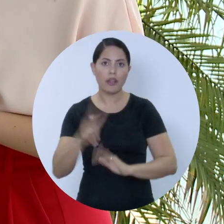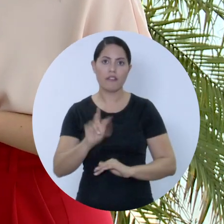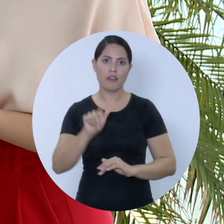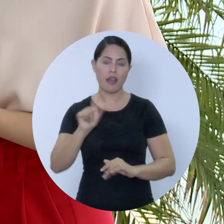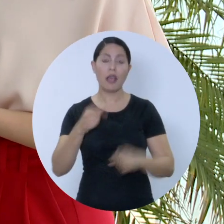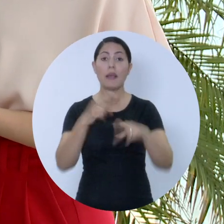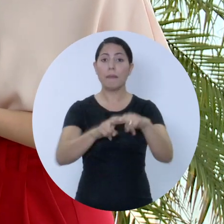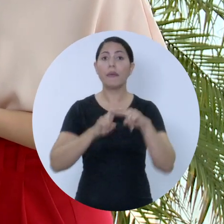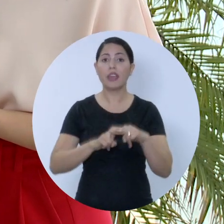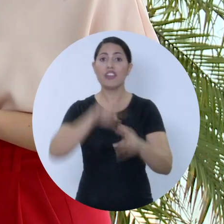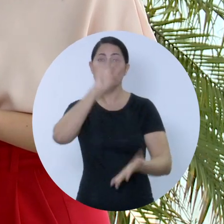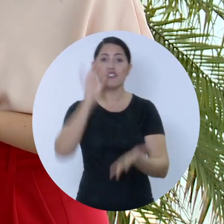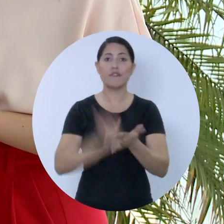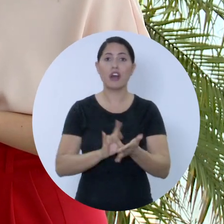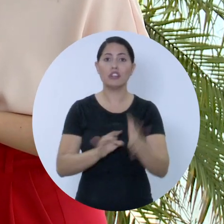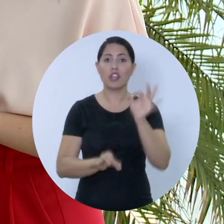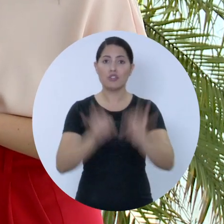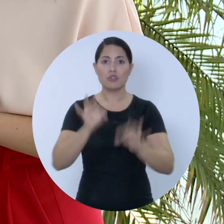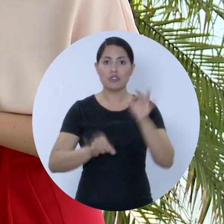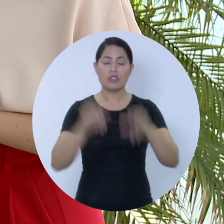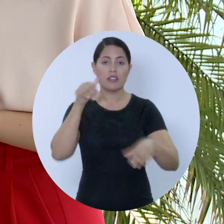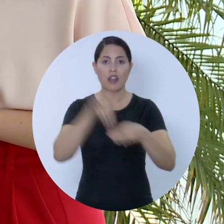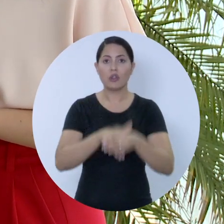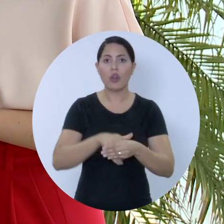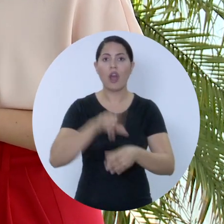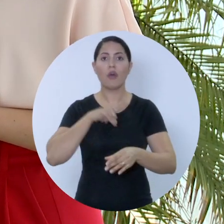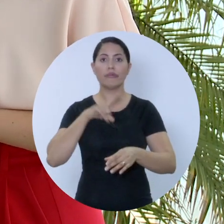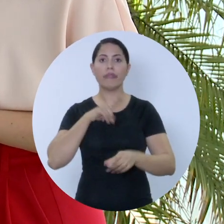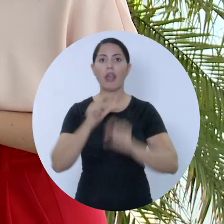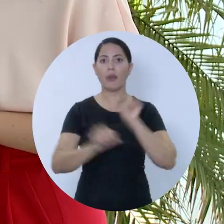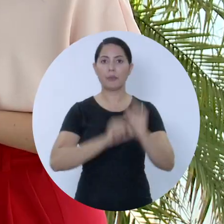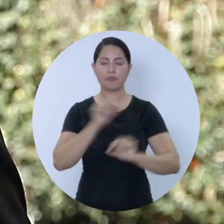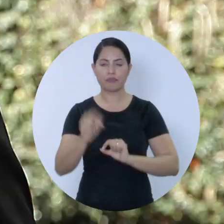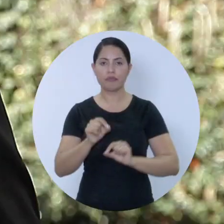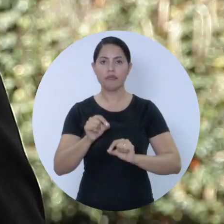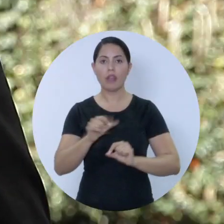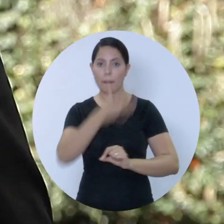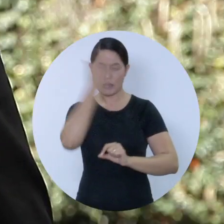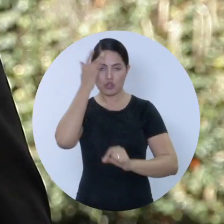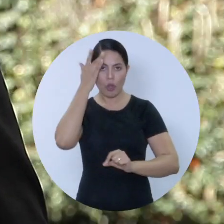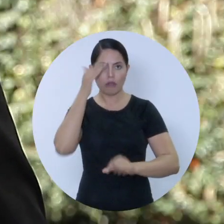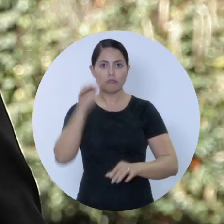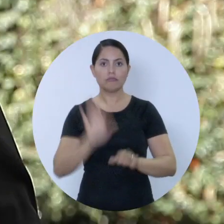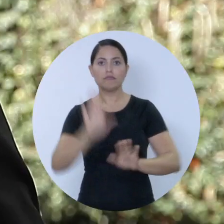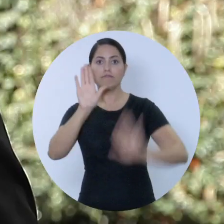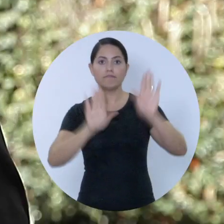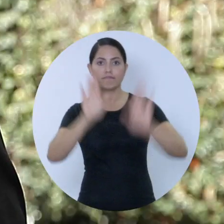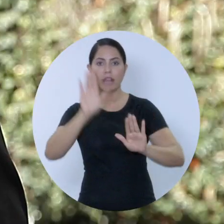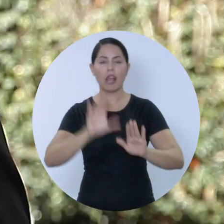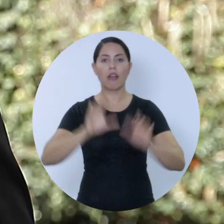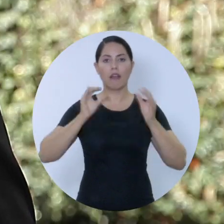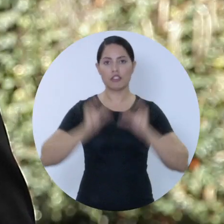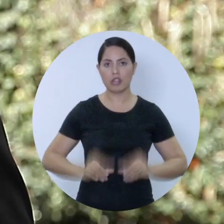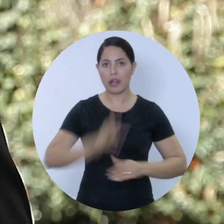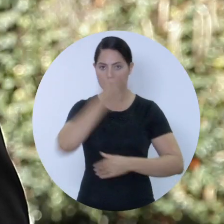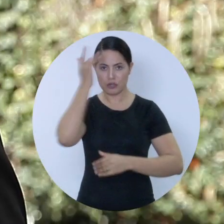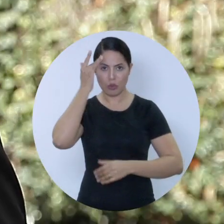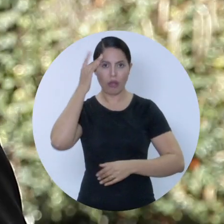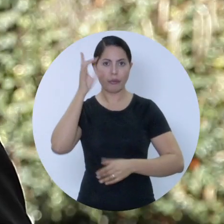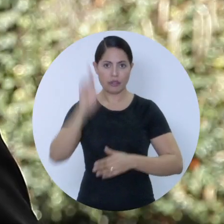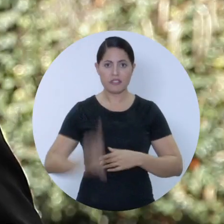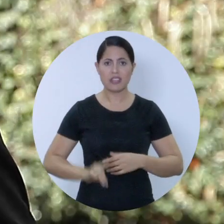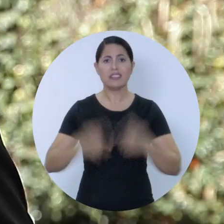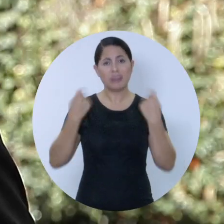porque a gente tem, inclusive, um programa de acessibilidade da própria Justiça Eleitoral voltada aí ao eleitor e ao próprio candidato, candidata com deficiência. Então,